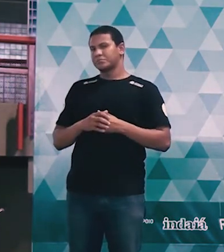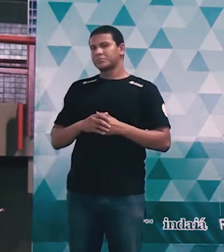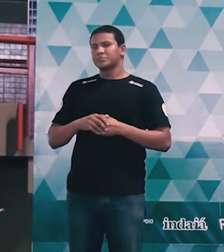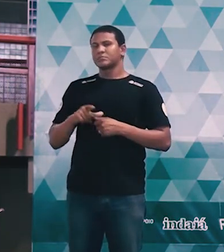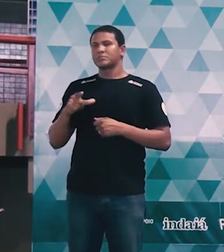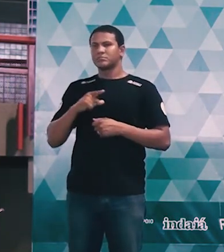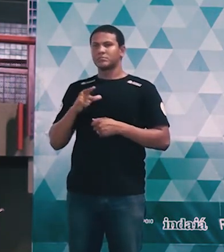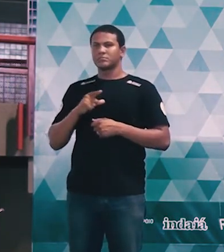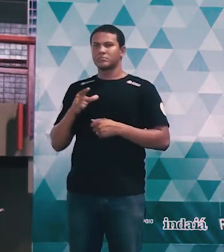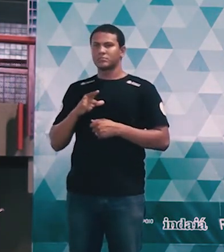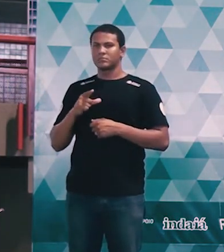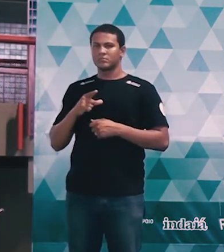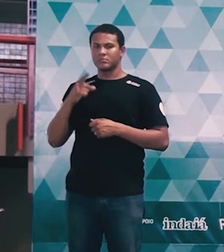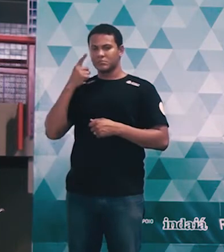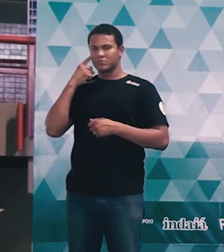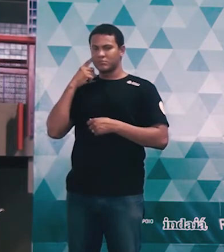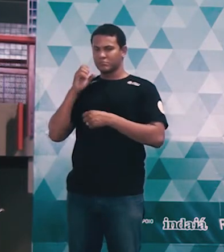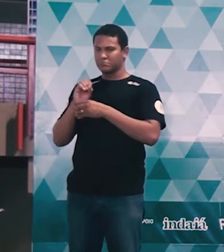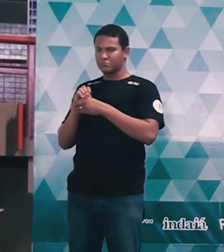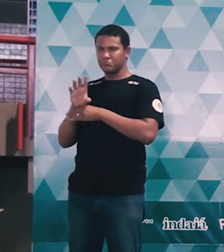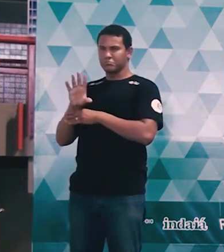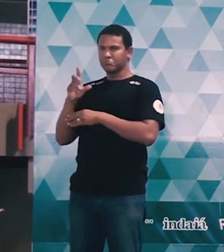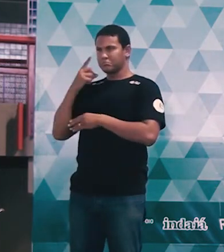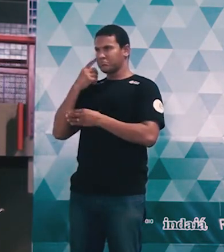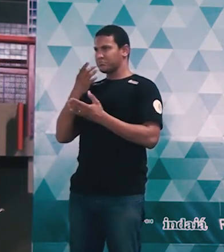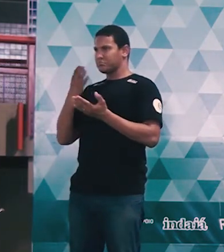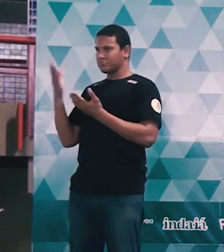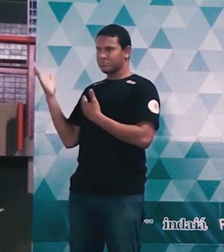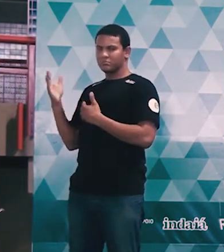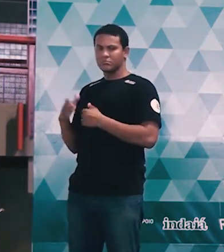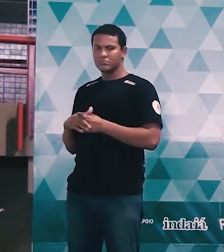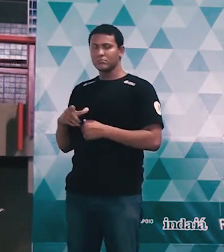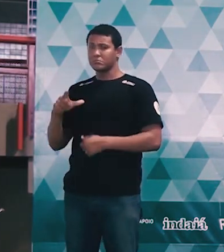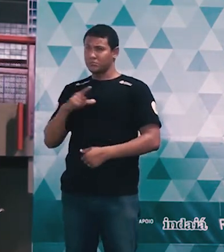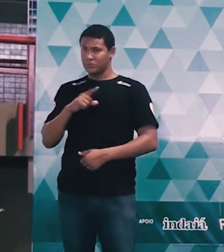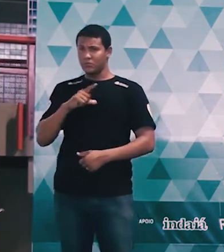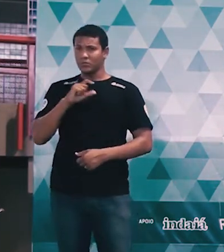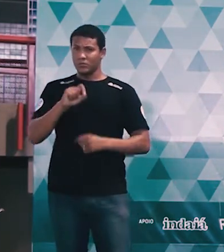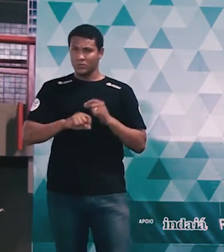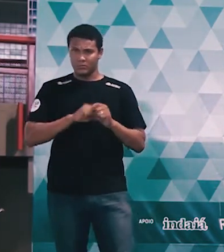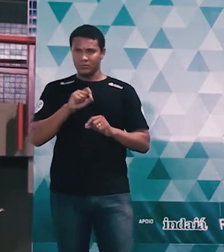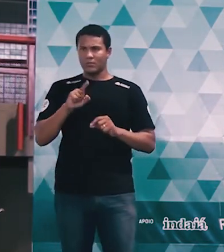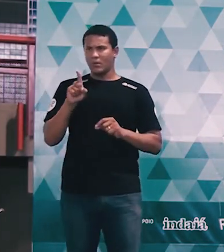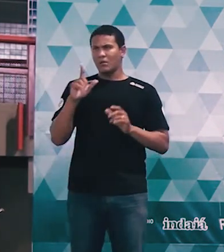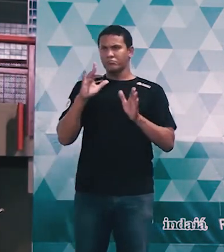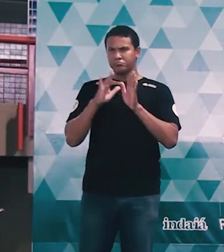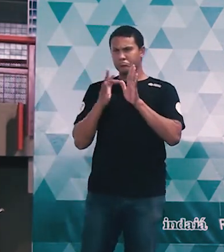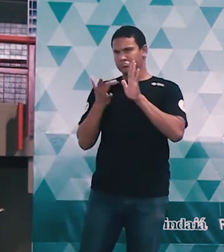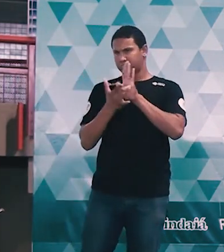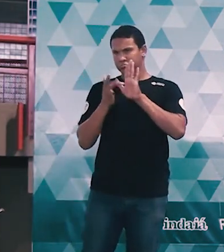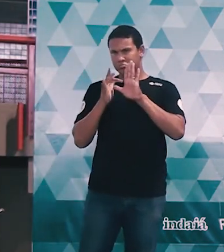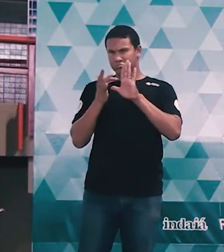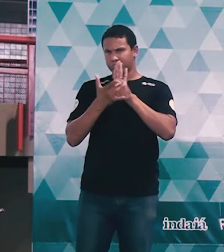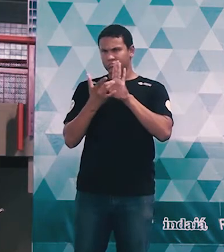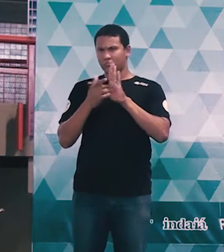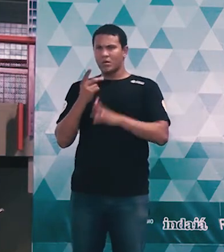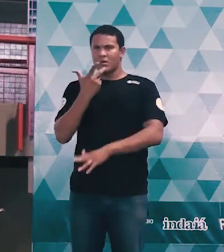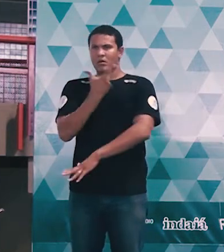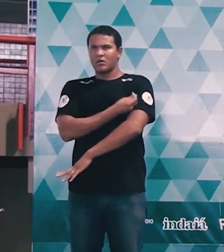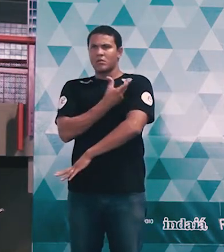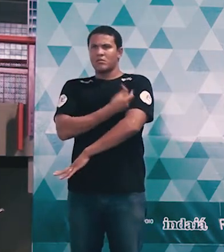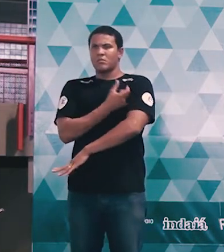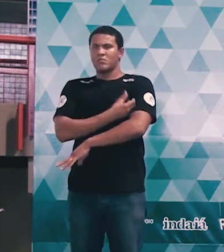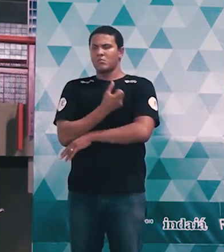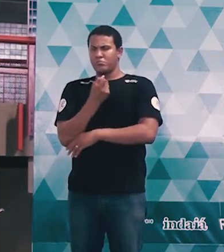Aí as informações eu vou projetar aqui para vocês. Um posto de saúde registrou a quantidade de vacinas